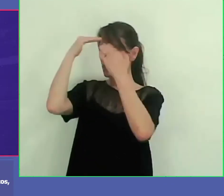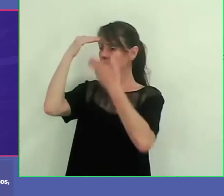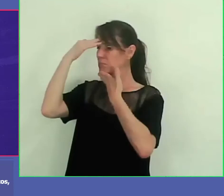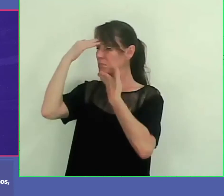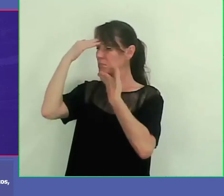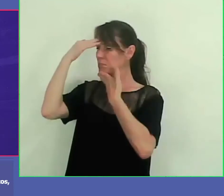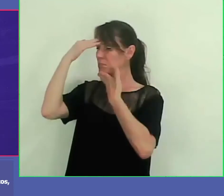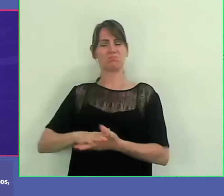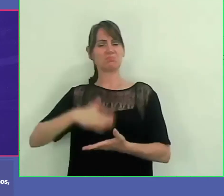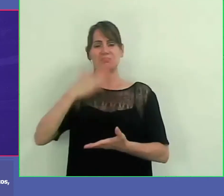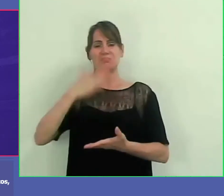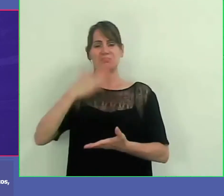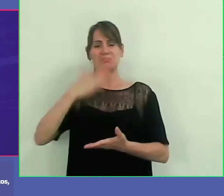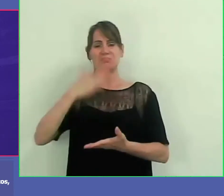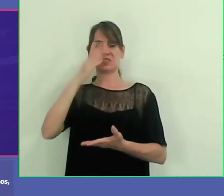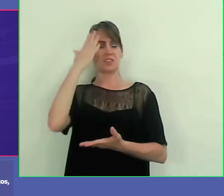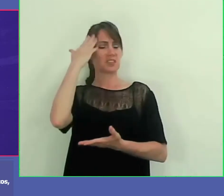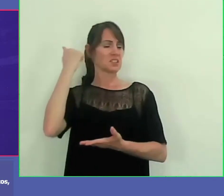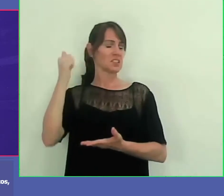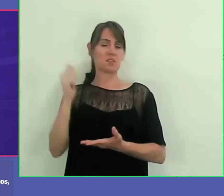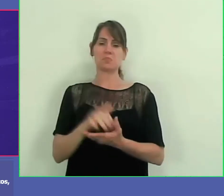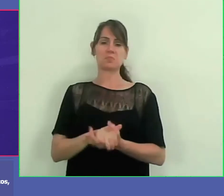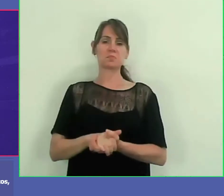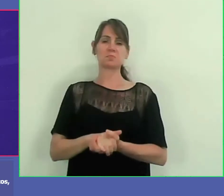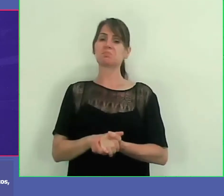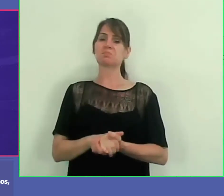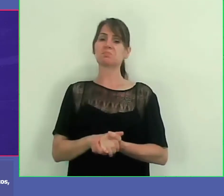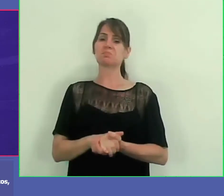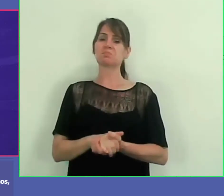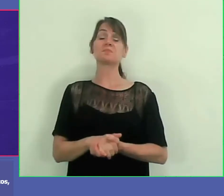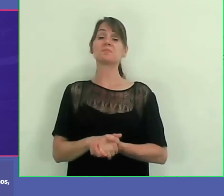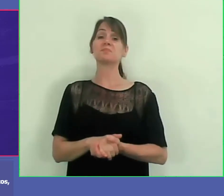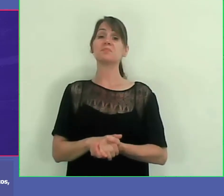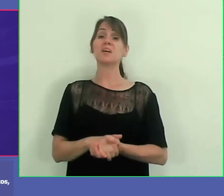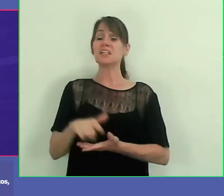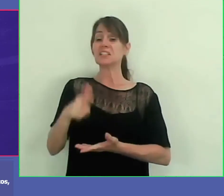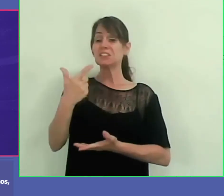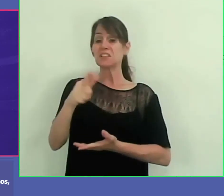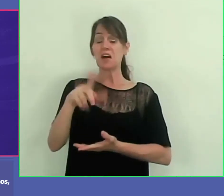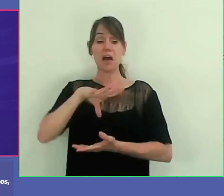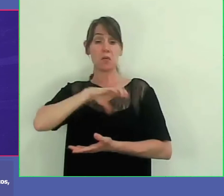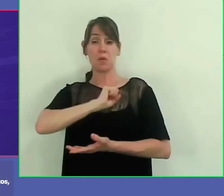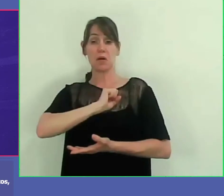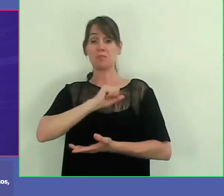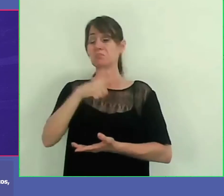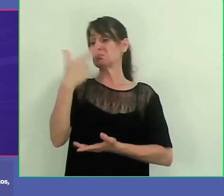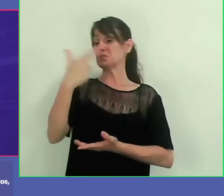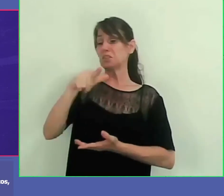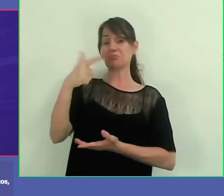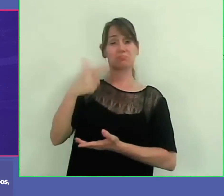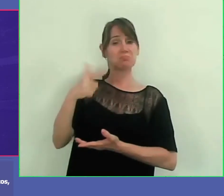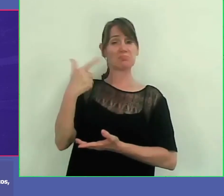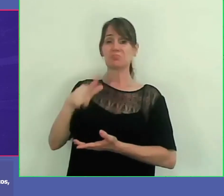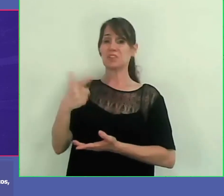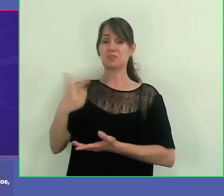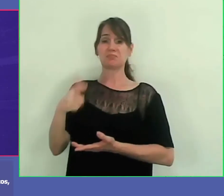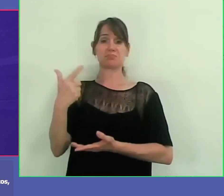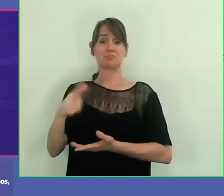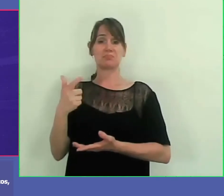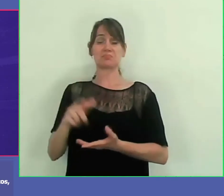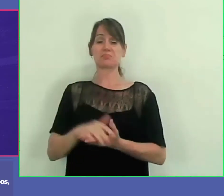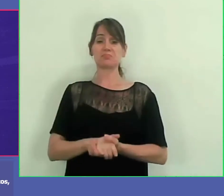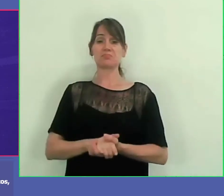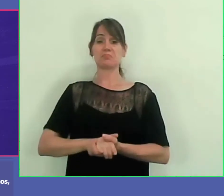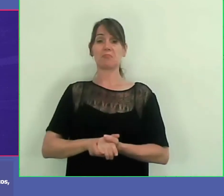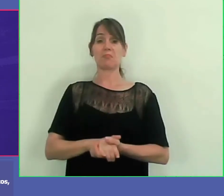geração. Ímpios, sem amor, sem afeição, não parece nem homem